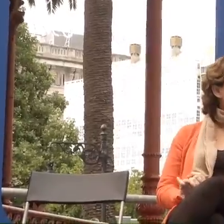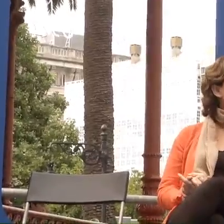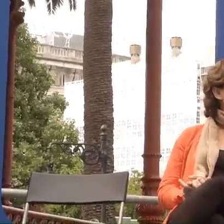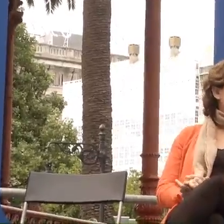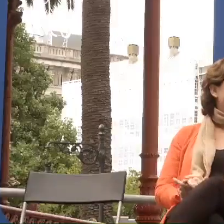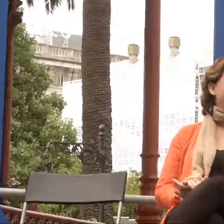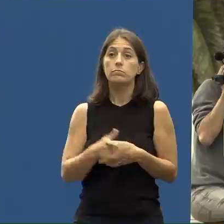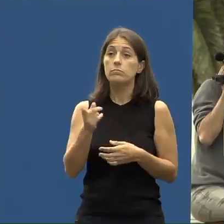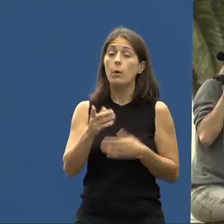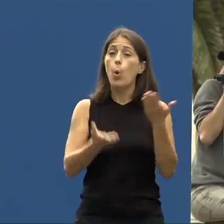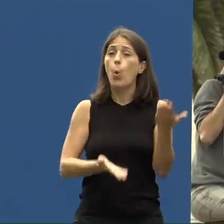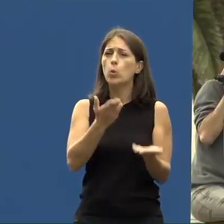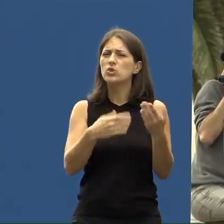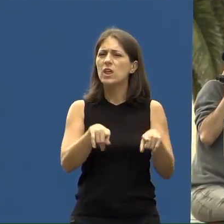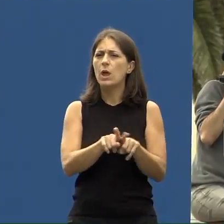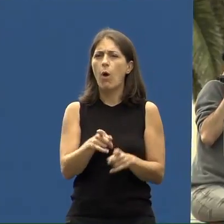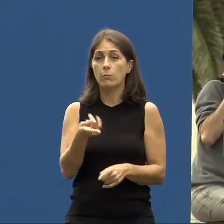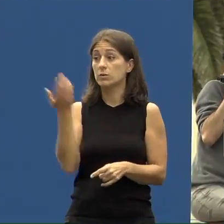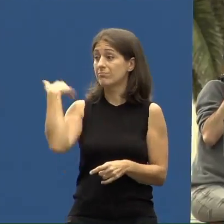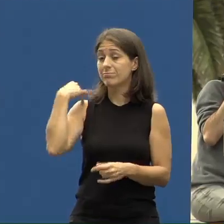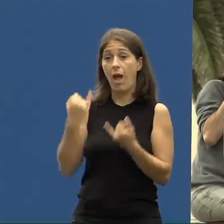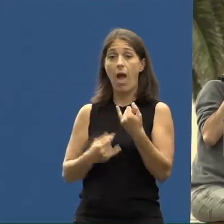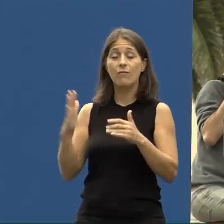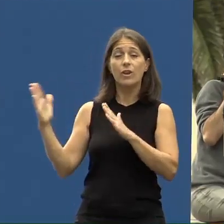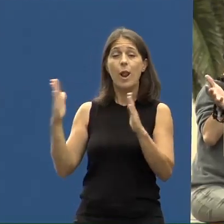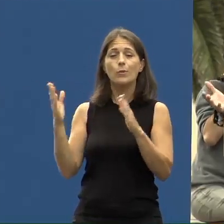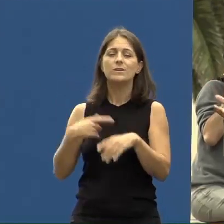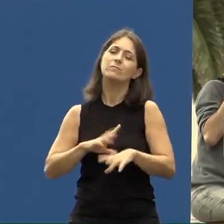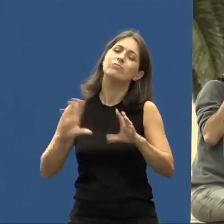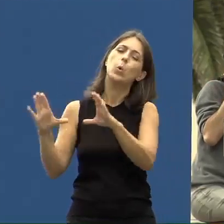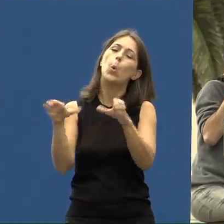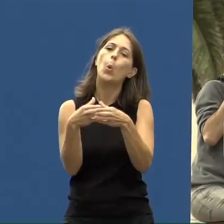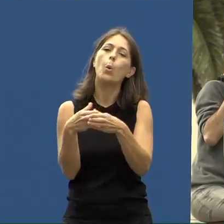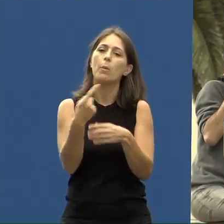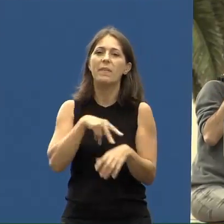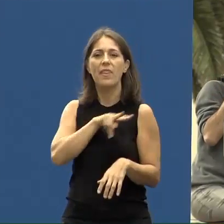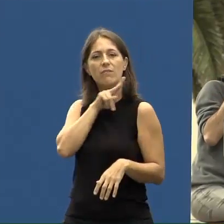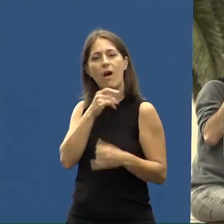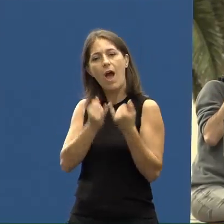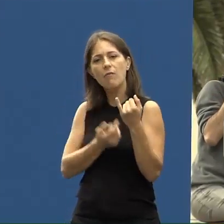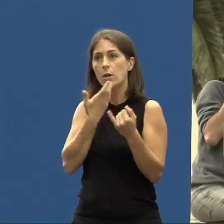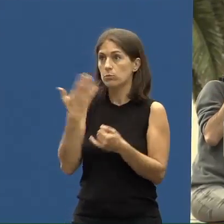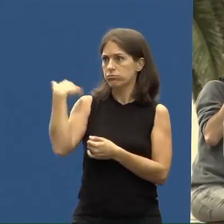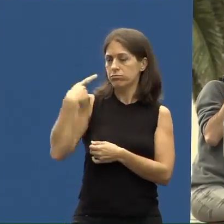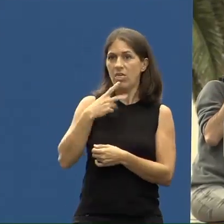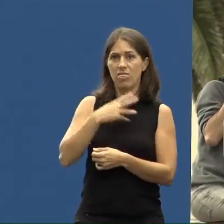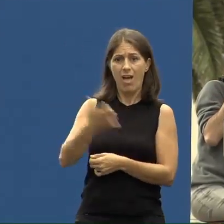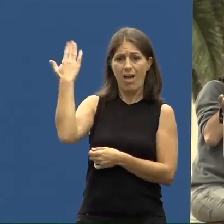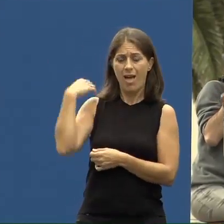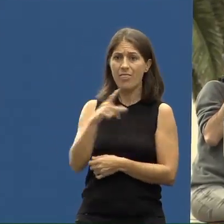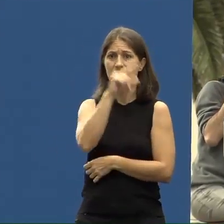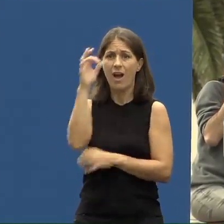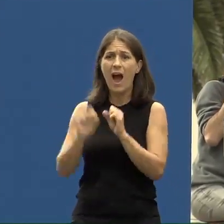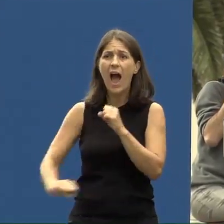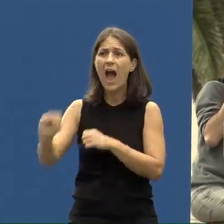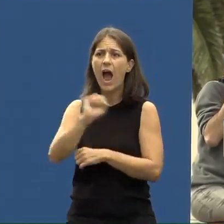Por xustiza, foi que as Irmandades da Fala constituíron a primeira marea galeguista hai 100 anos para demostrar que